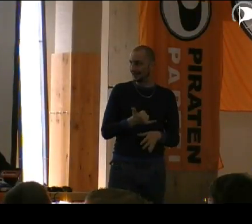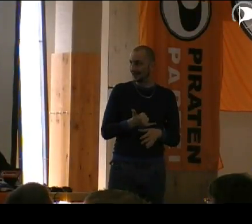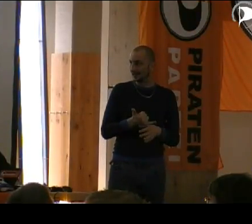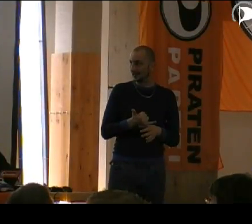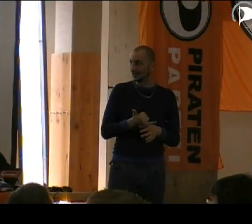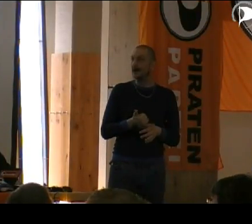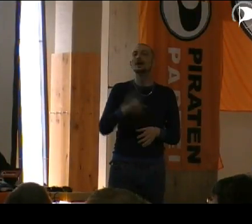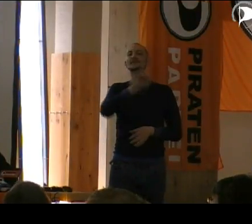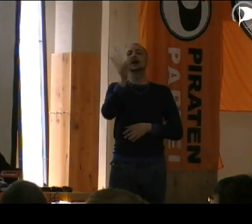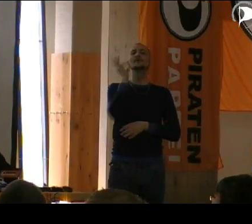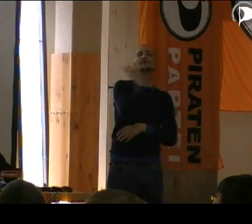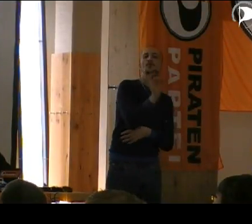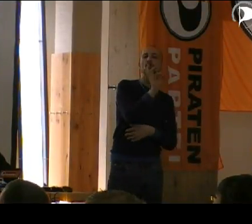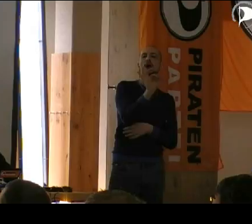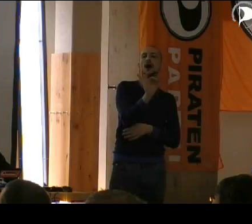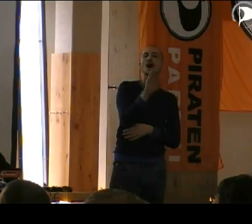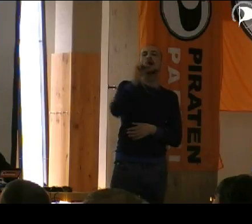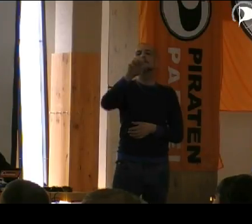dafür dass